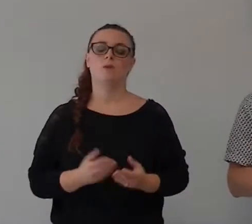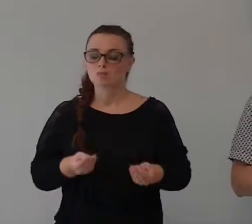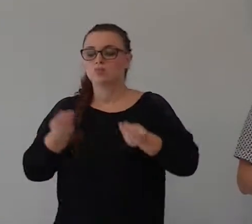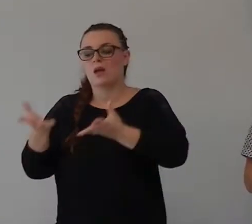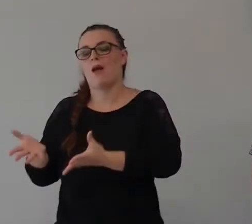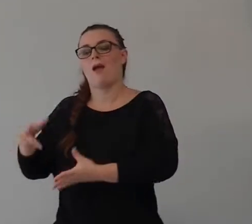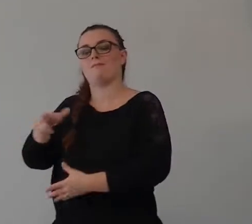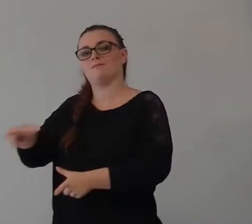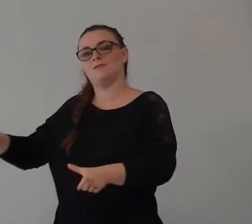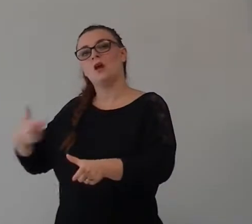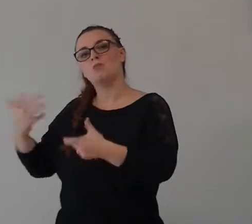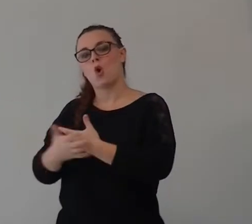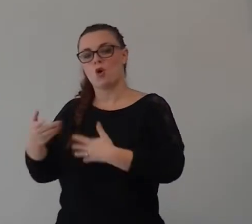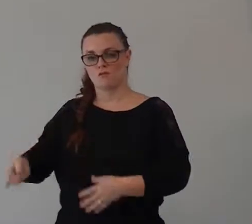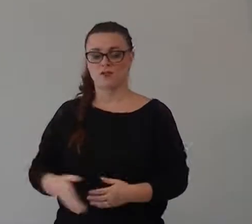È bello questo che hai lasciato.